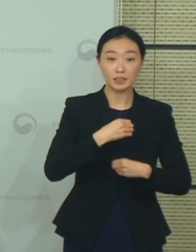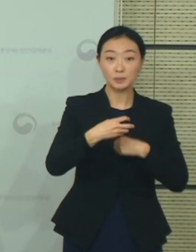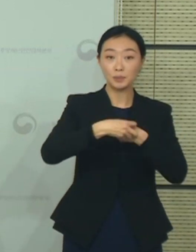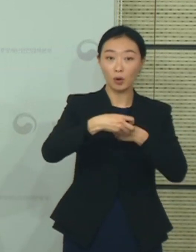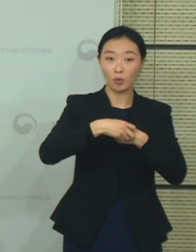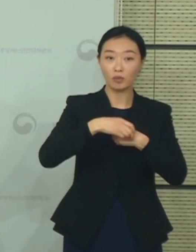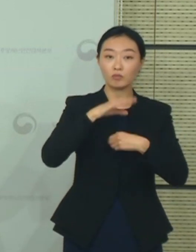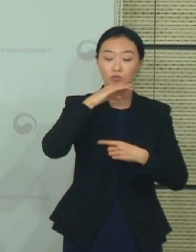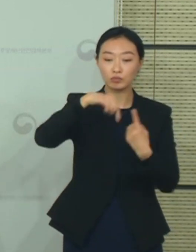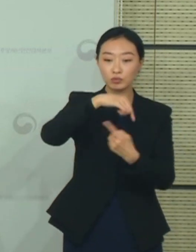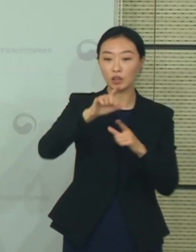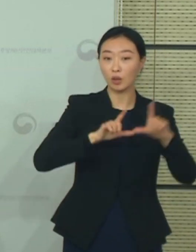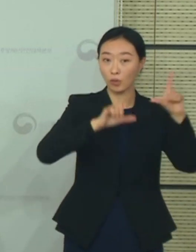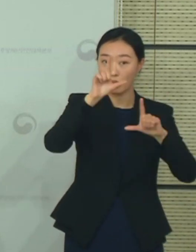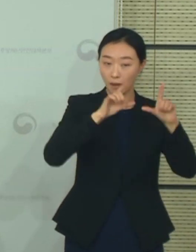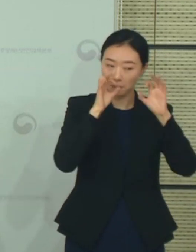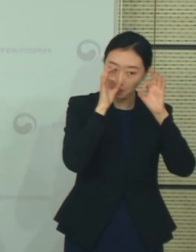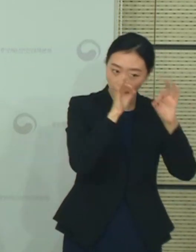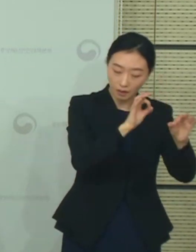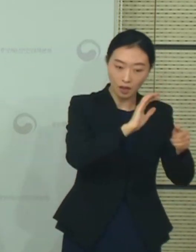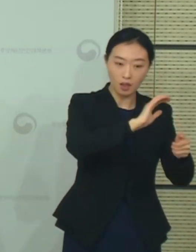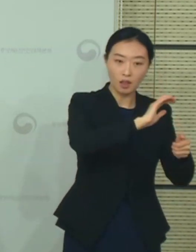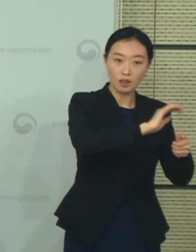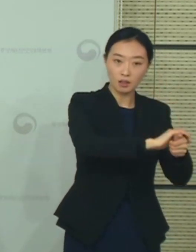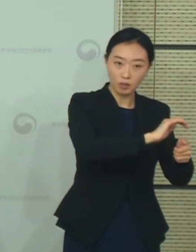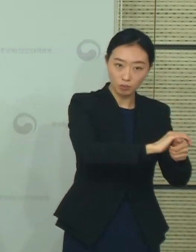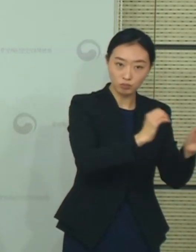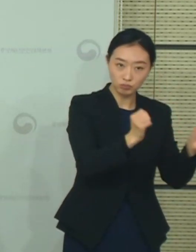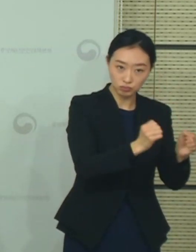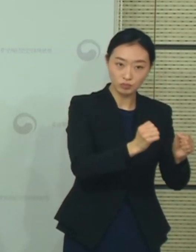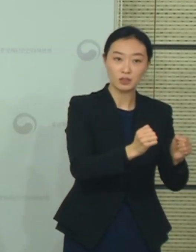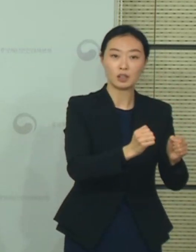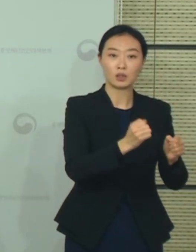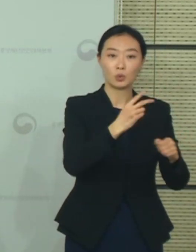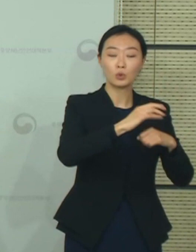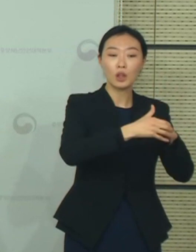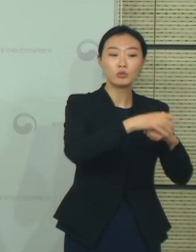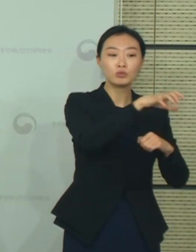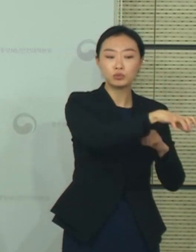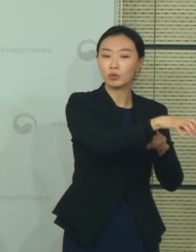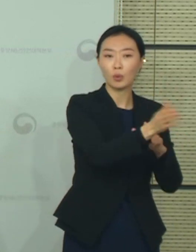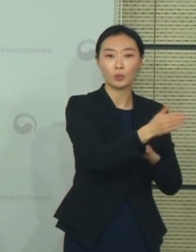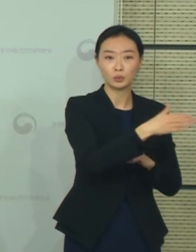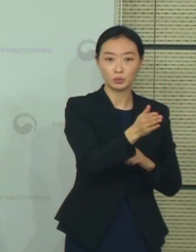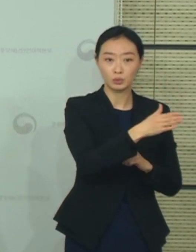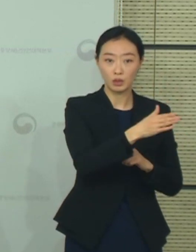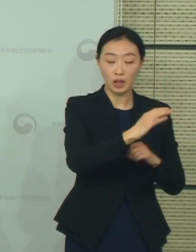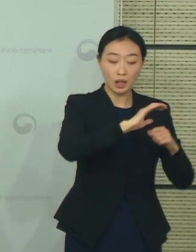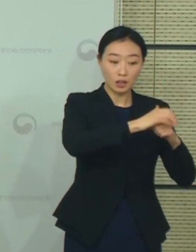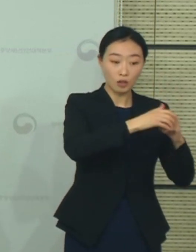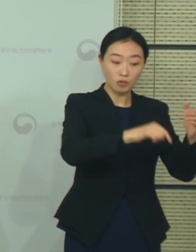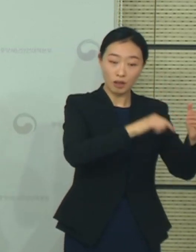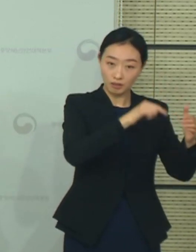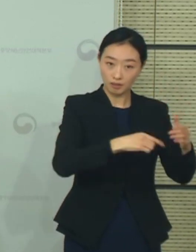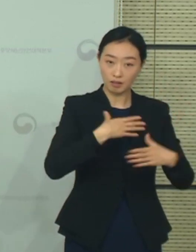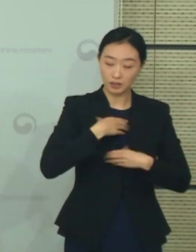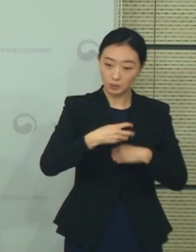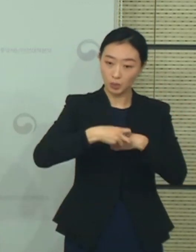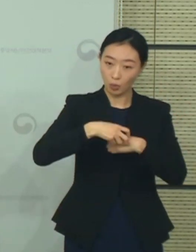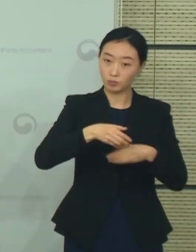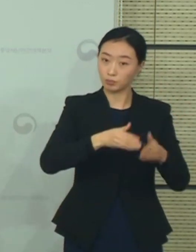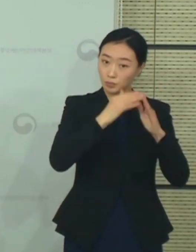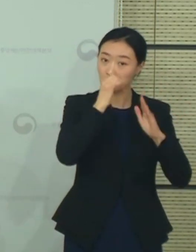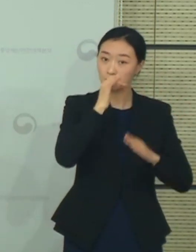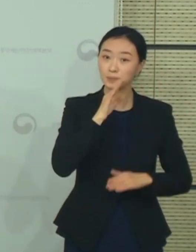봤더니 대구 경북 지역 병원이 없던데요. 혹시 대구 경북에도 안심병원이 지금 들어가 있는지 좀